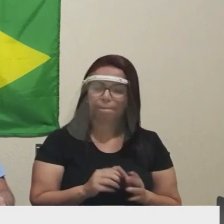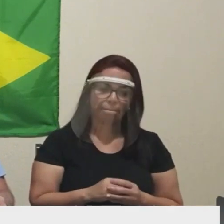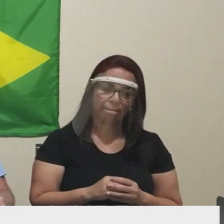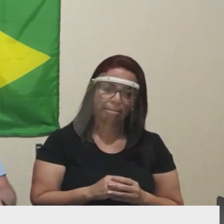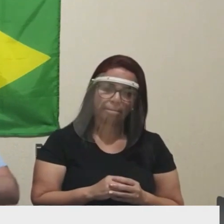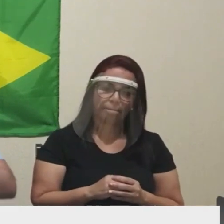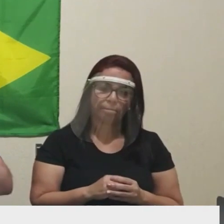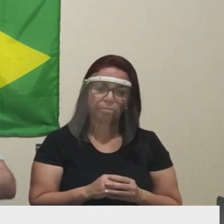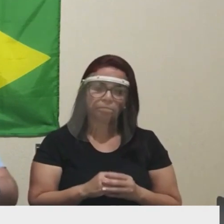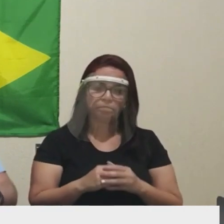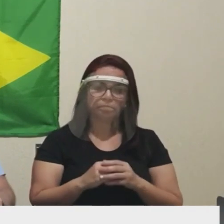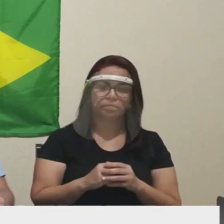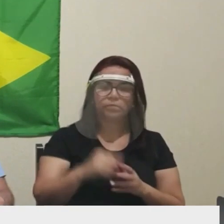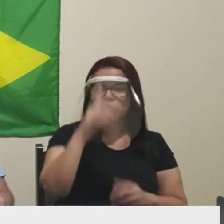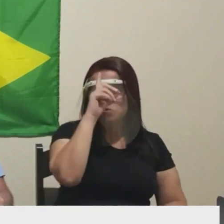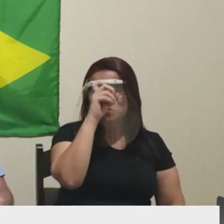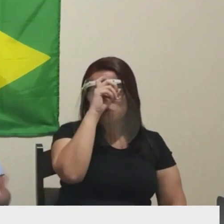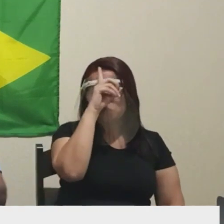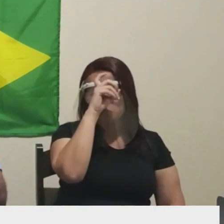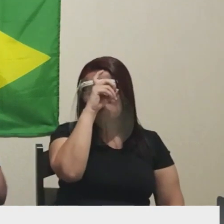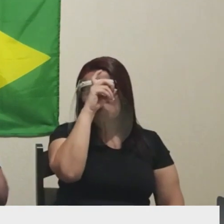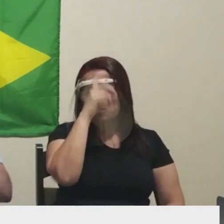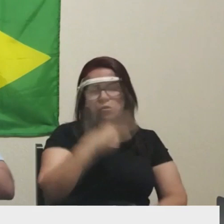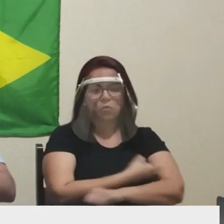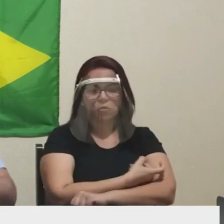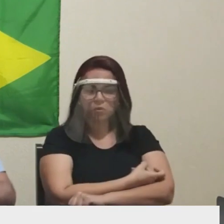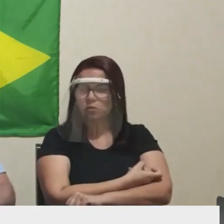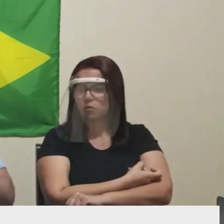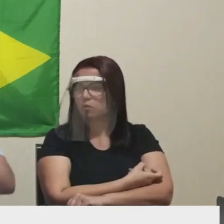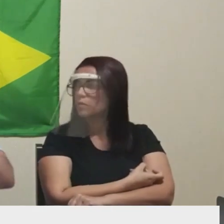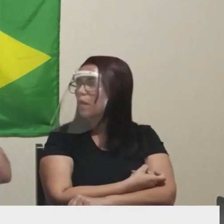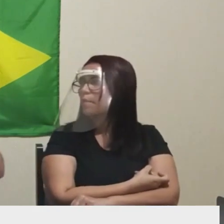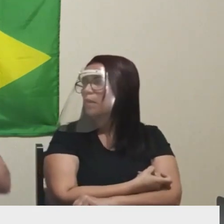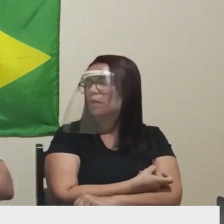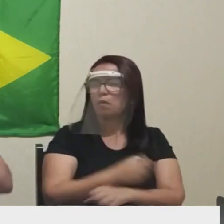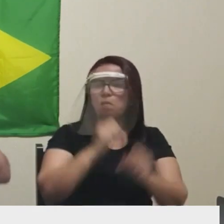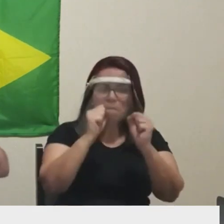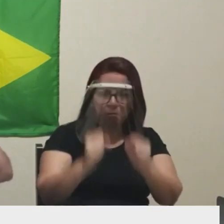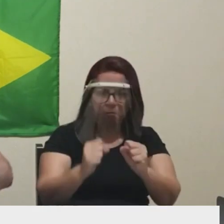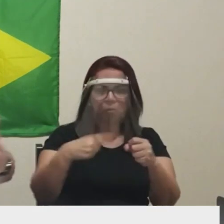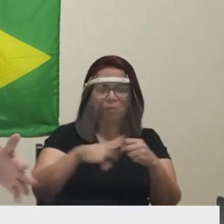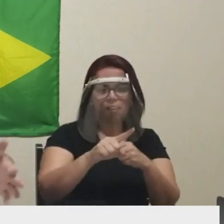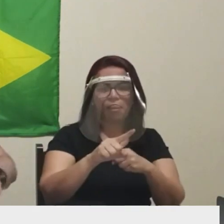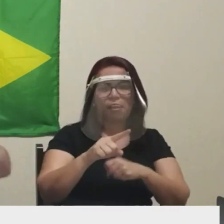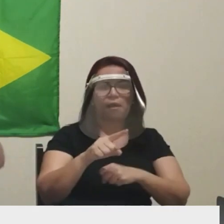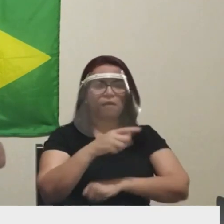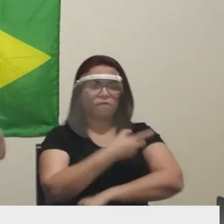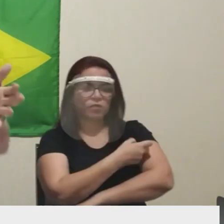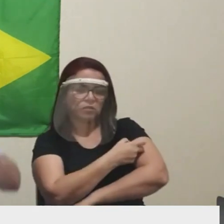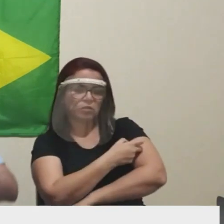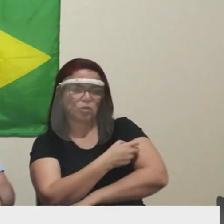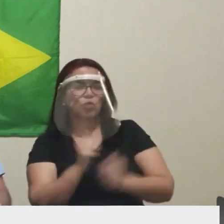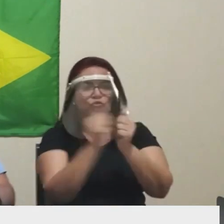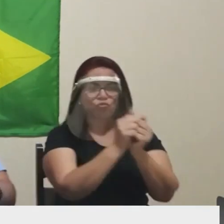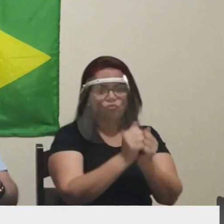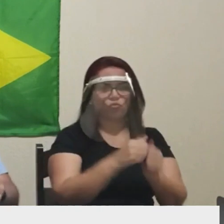aquelas clínicas que faziam o exame médico, né? O nosso projeto abolia aquilo, você podia fazer o exame médico com o teu vizinho, com o teu filho, com o